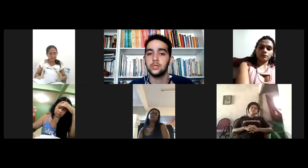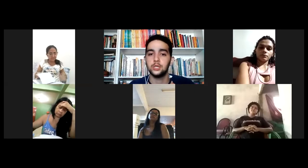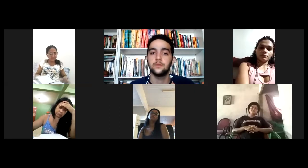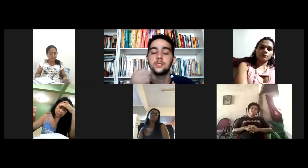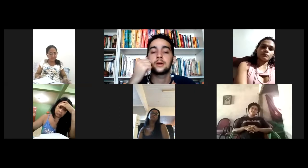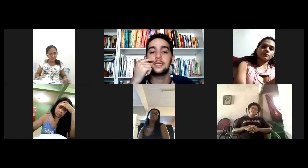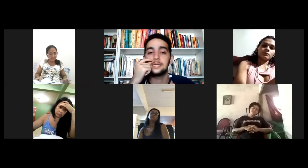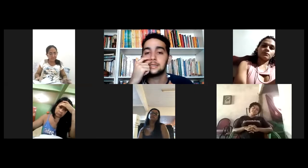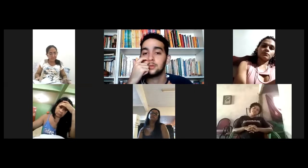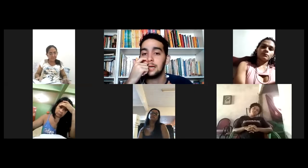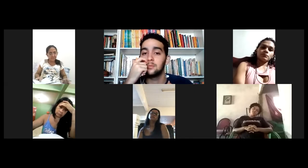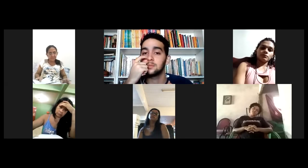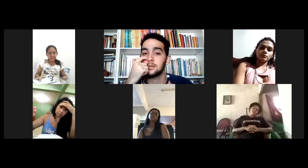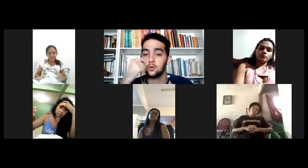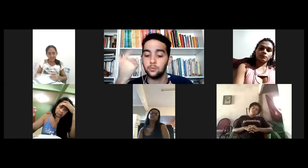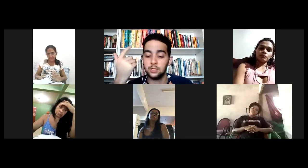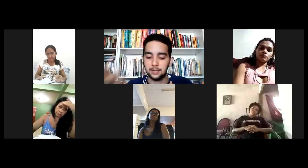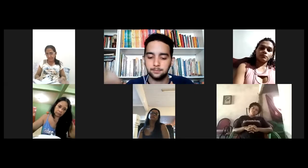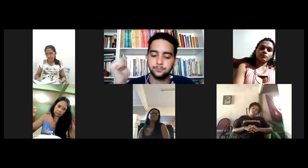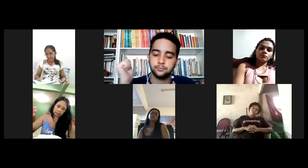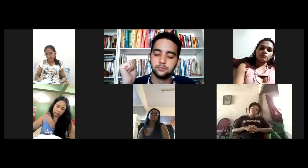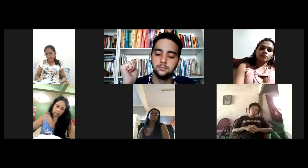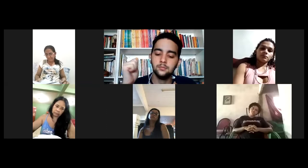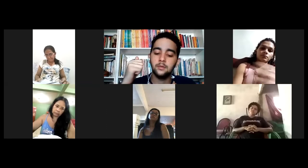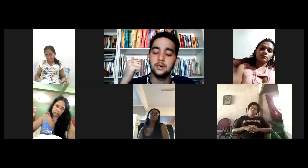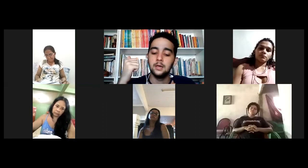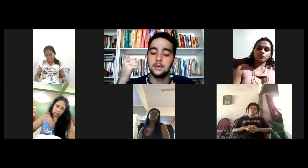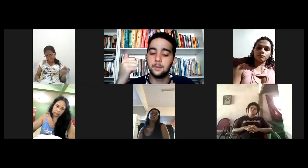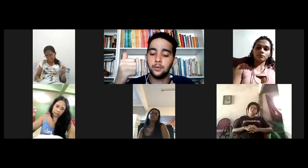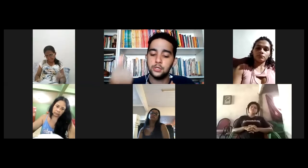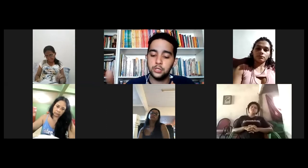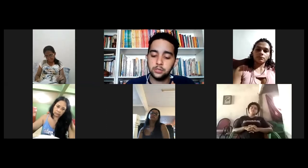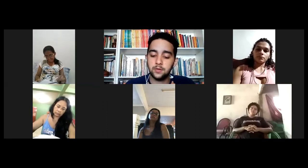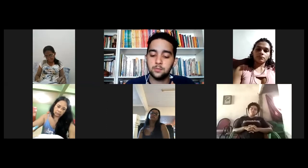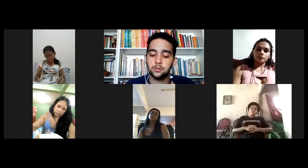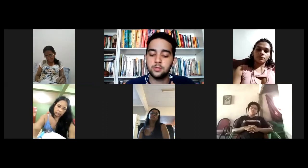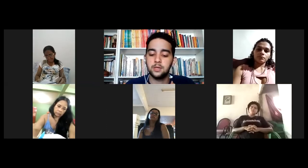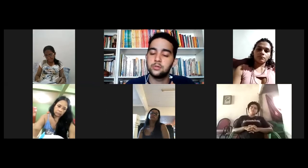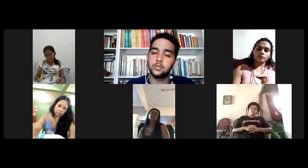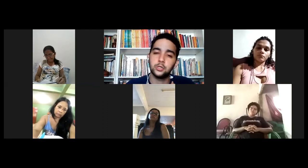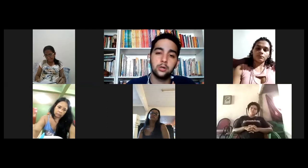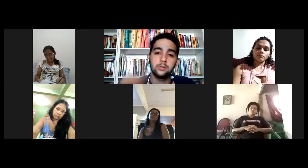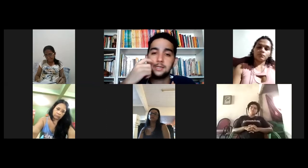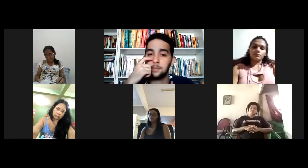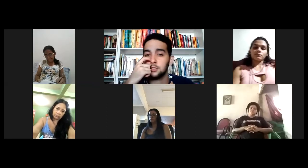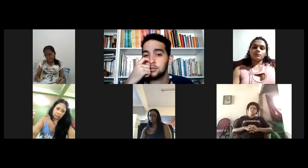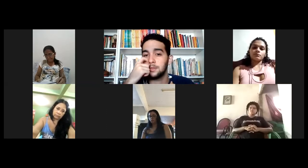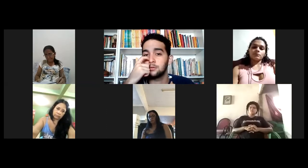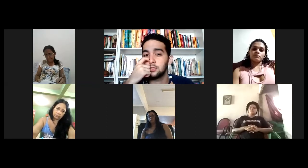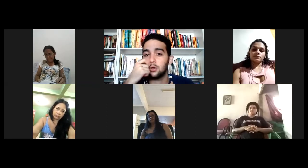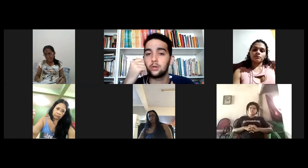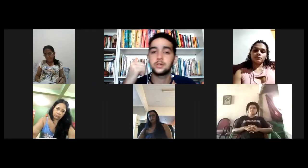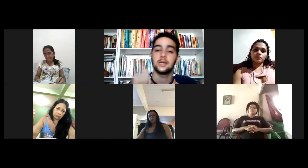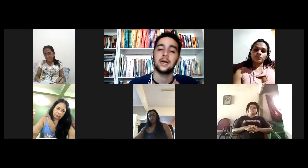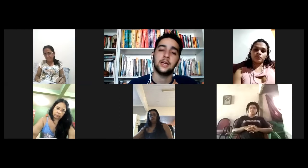problemas auditivos que necessitam da Libras para se comunicar. Depois disso, falamos sobre os períodos históricos. Essa parte dos